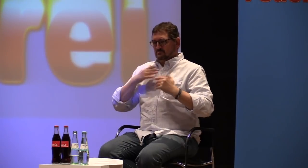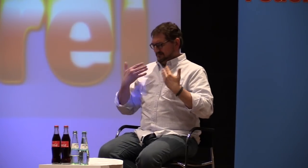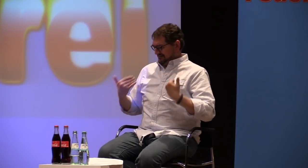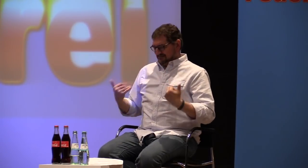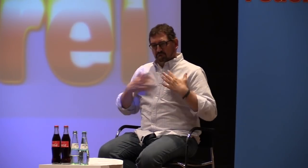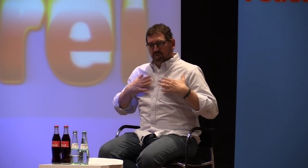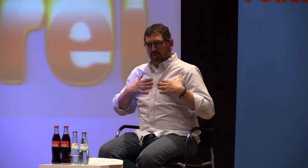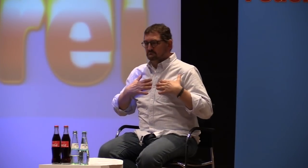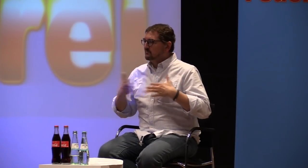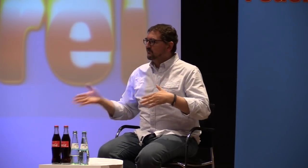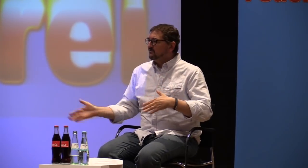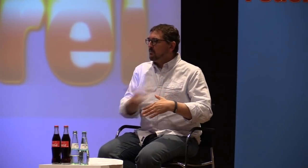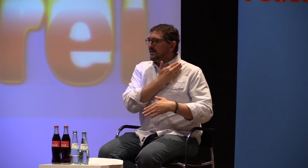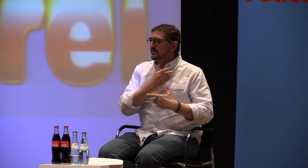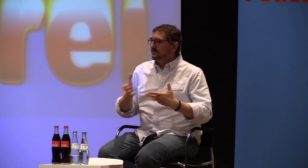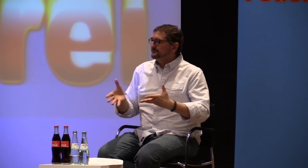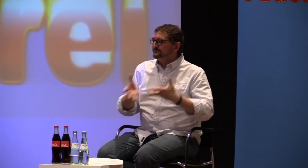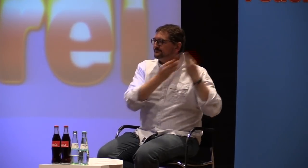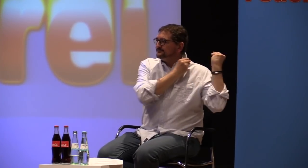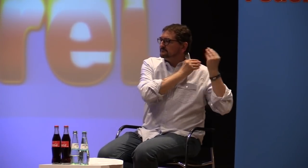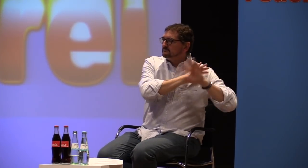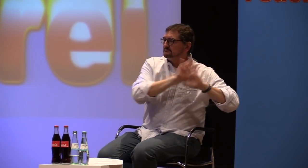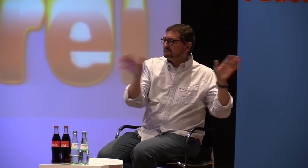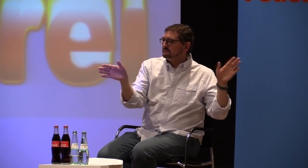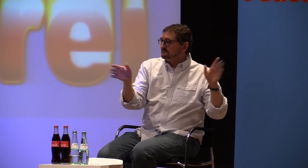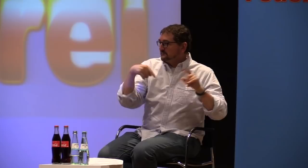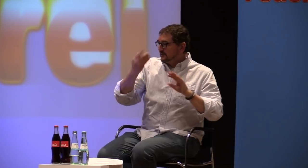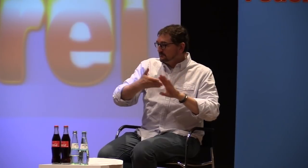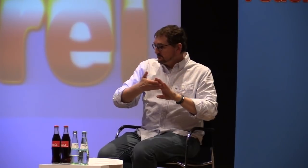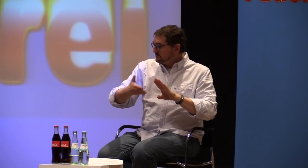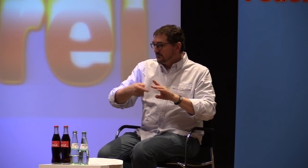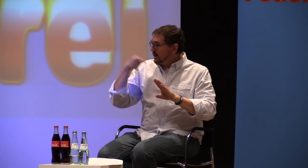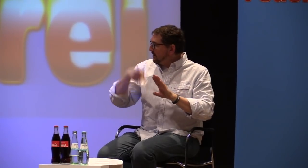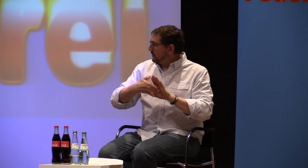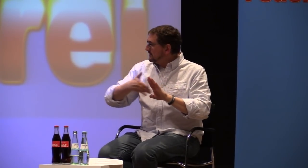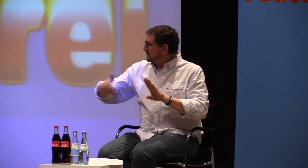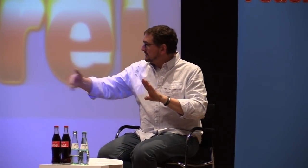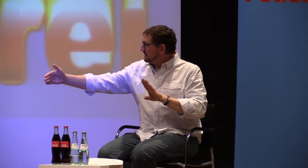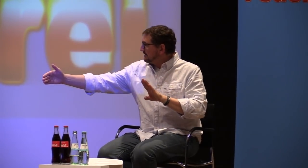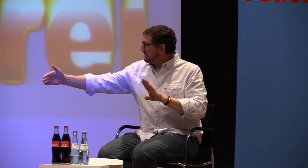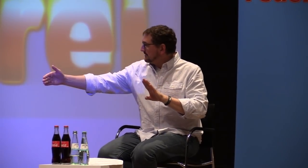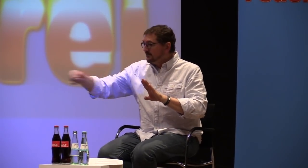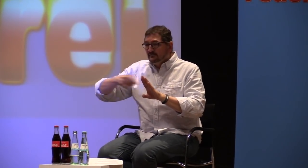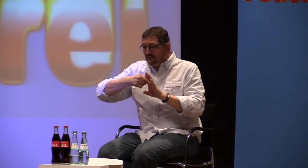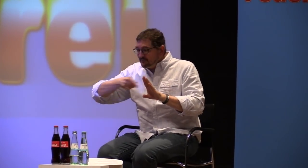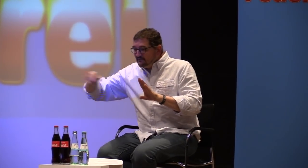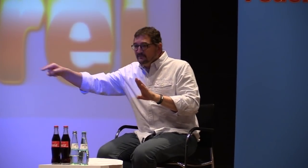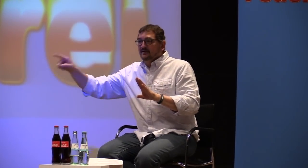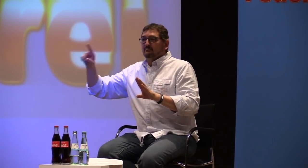in spätestens 10 Jahren, dann bin ich ja auch nicht mehr so tätig, wie ich es jetzt bin. Und dann kommt eben diese Lücke,